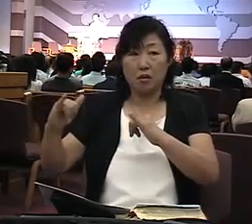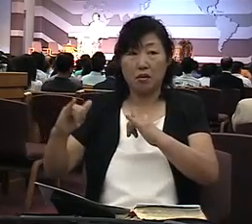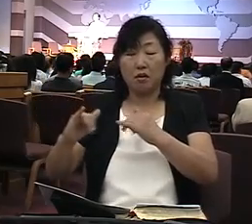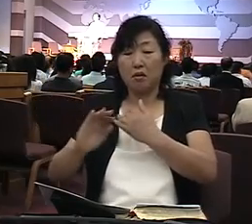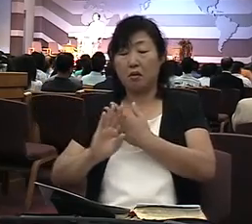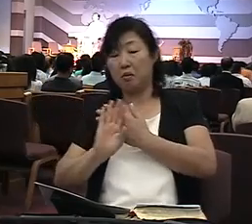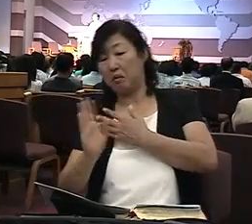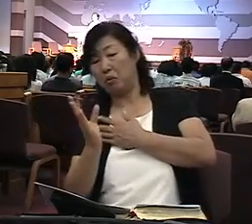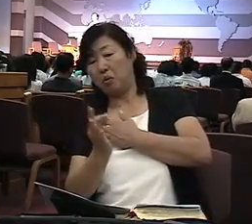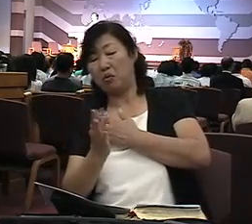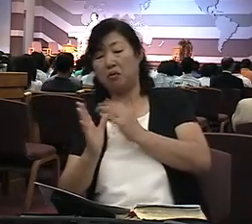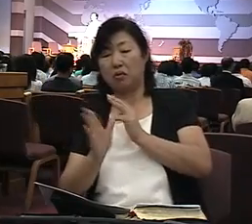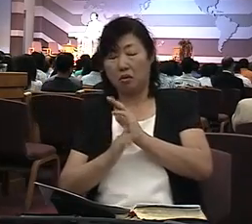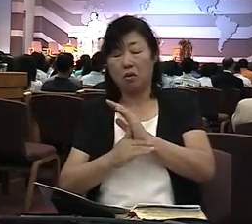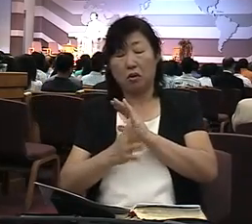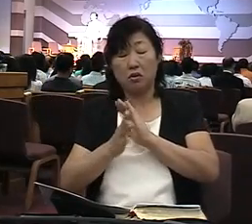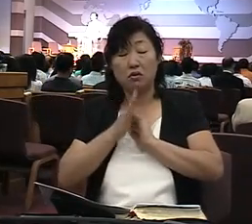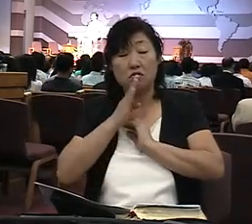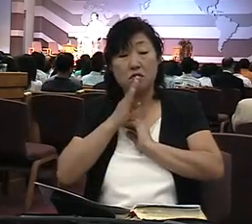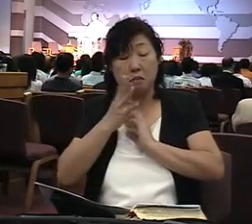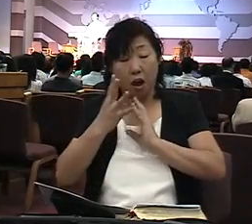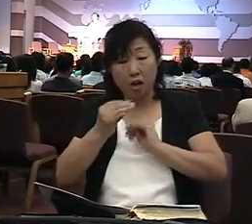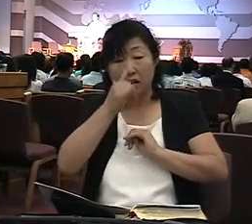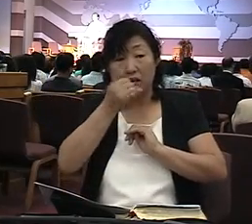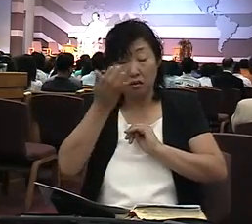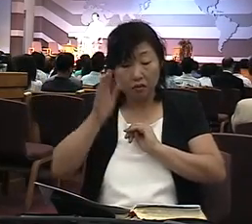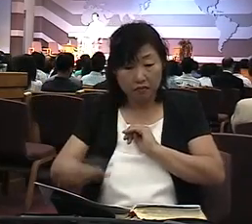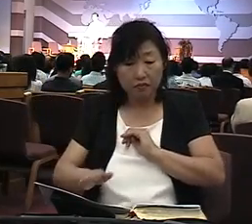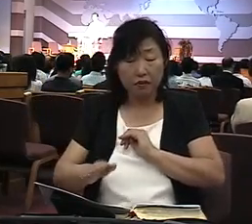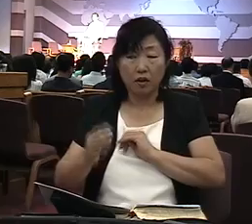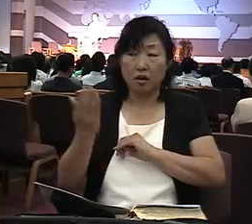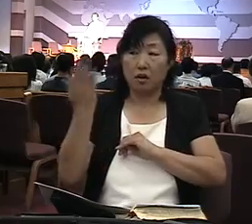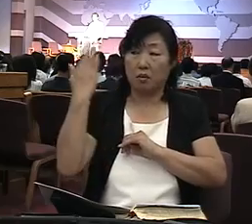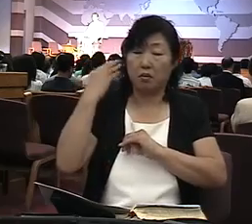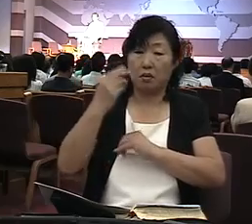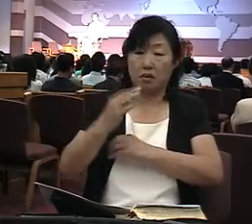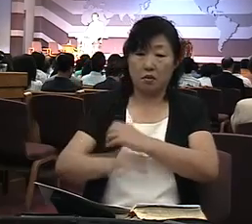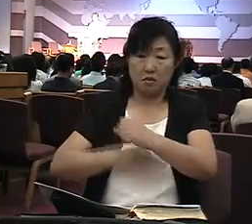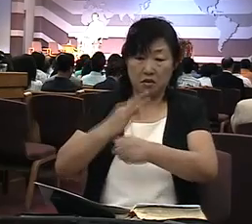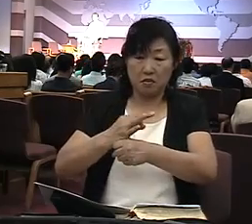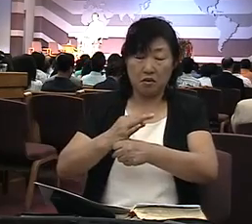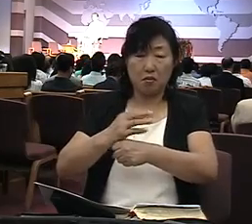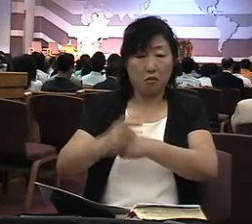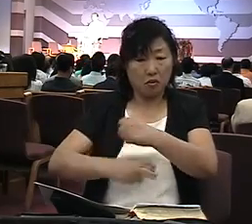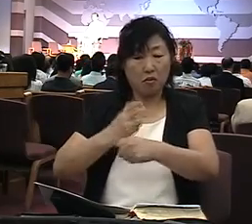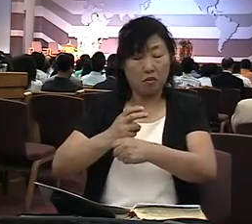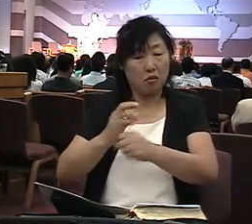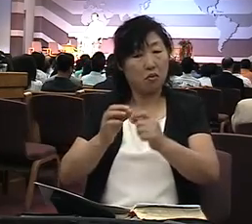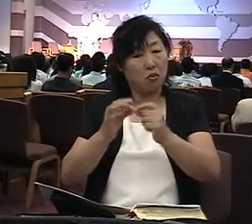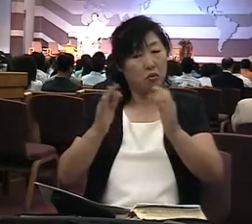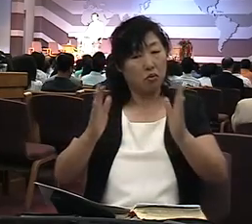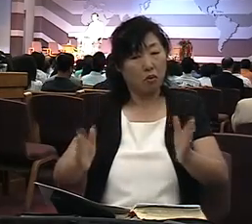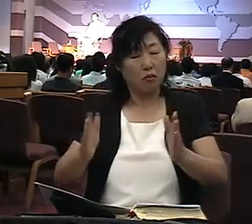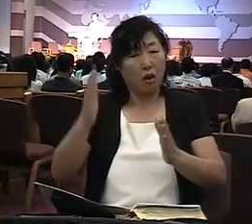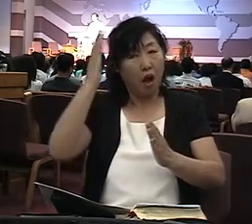지난 그 10년, 20년 동안 이 교회로 인하여서 한국 사회에 그 사회가 받은 헐트가